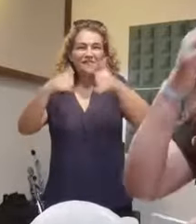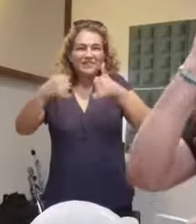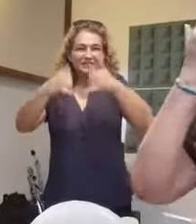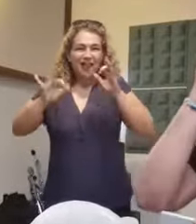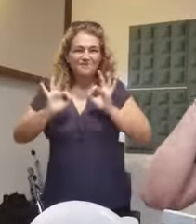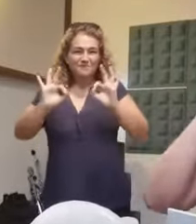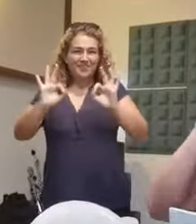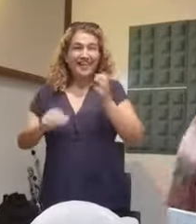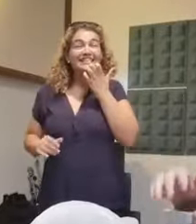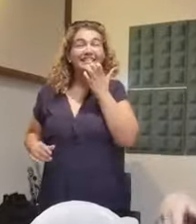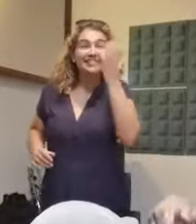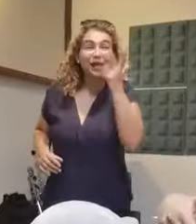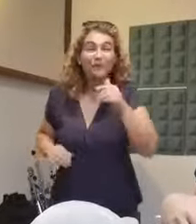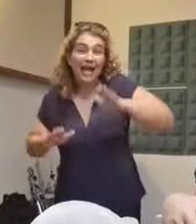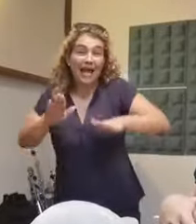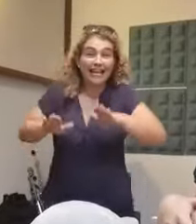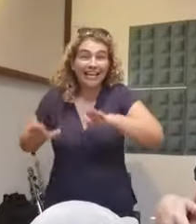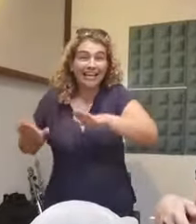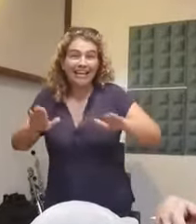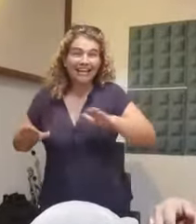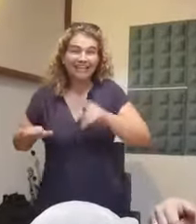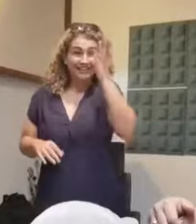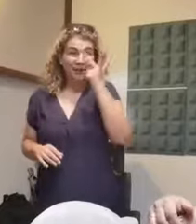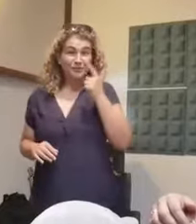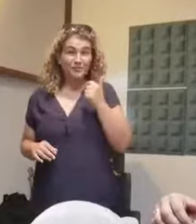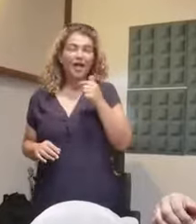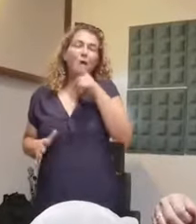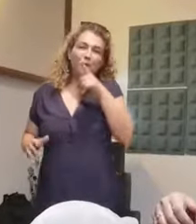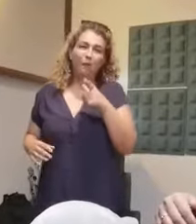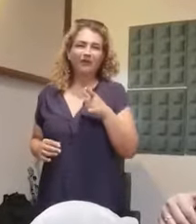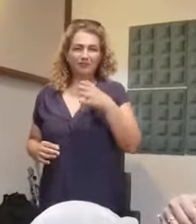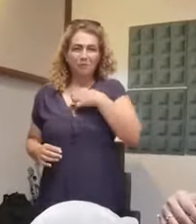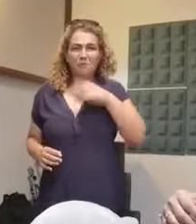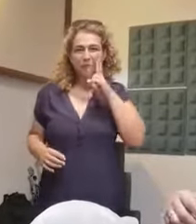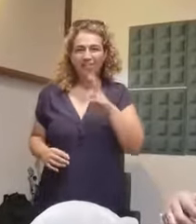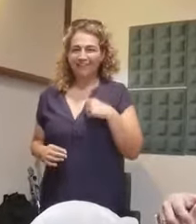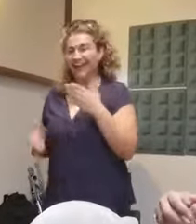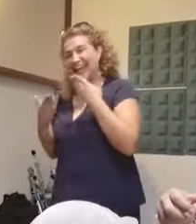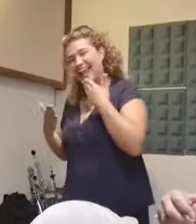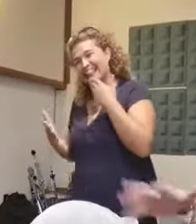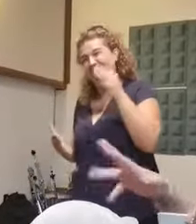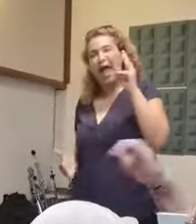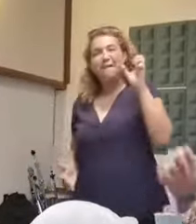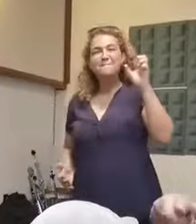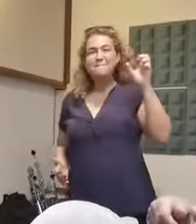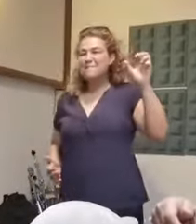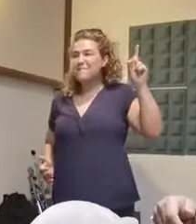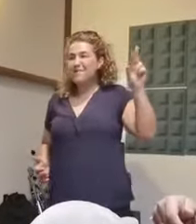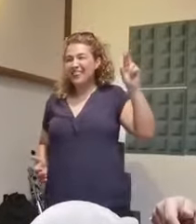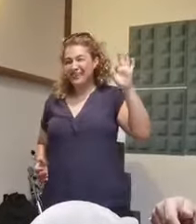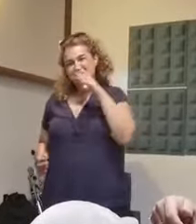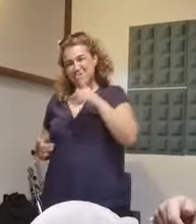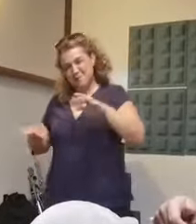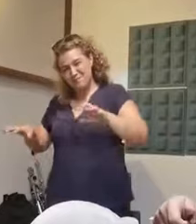Así que si os gusta el claqué, vienen gente espectacular que se traen siempre y es una maravilla. Así que gracias, Pedro, por tus Gracias a ti, manos Ana. y tu